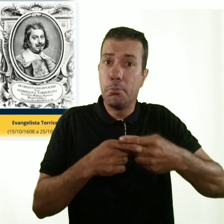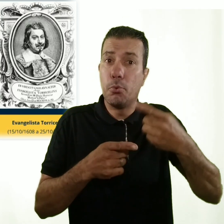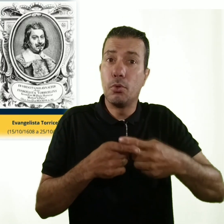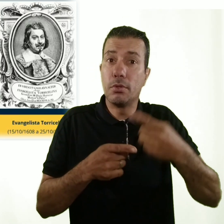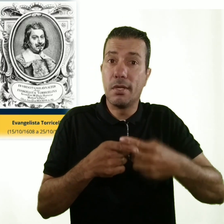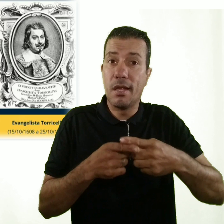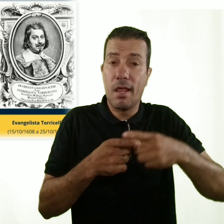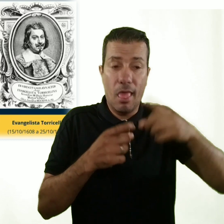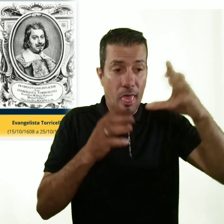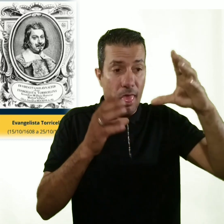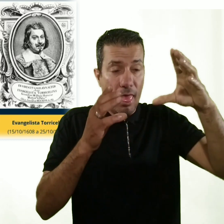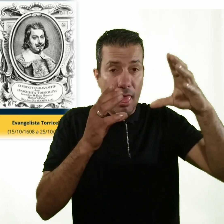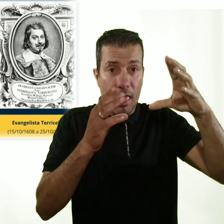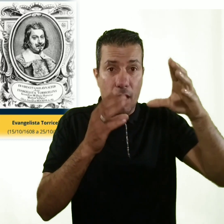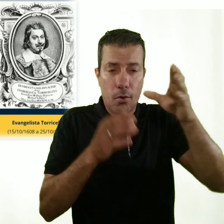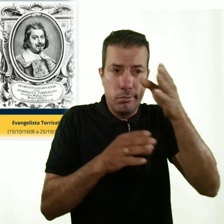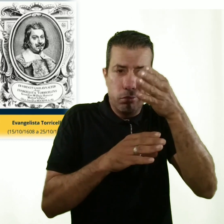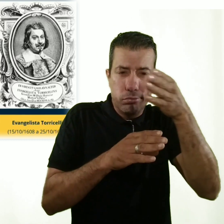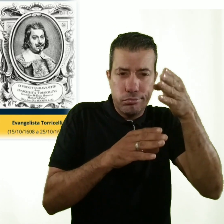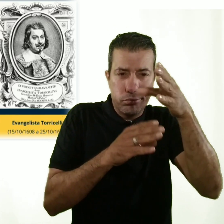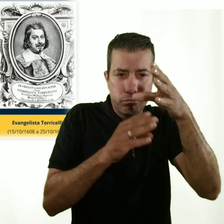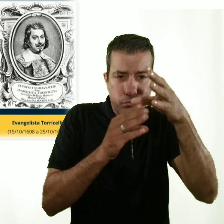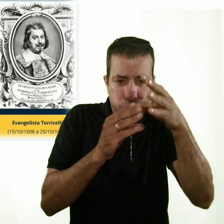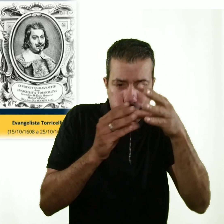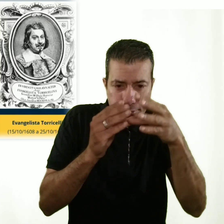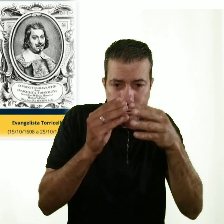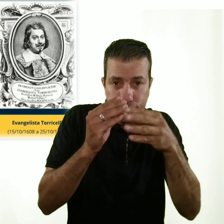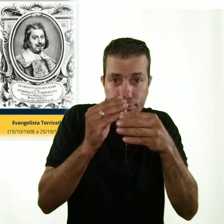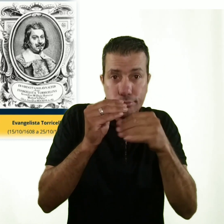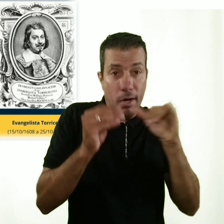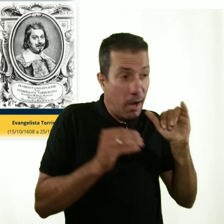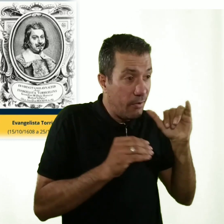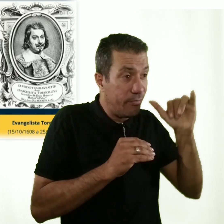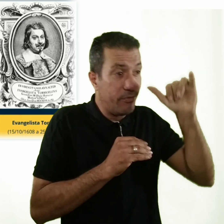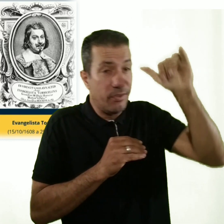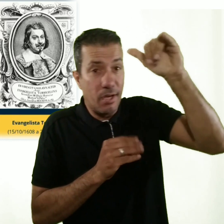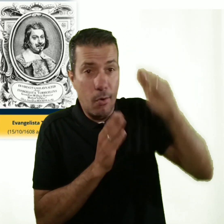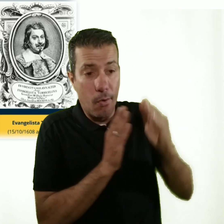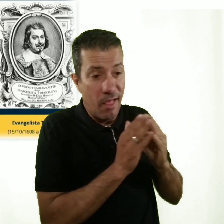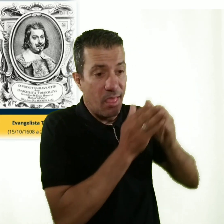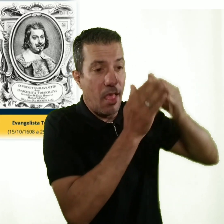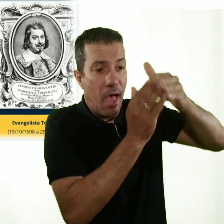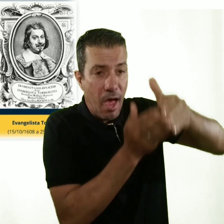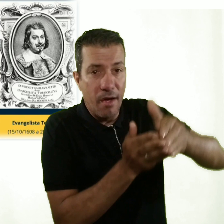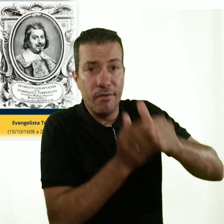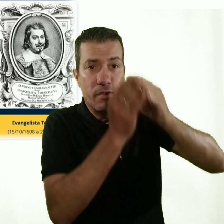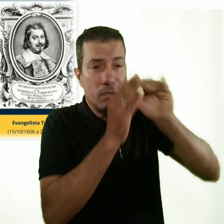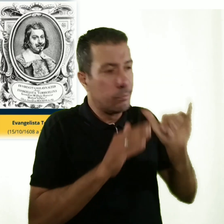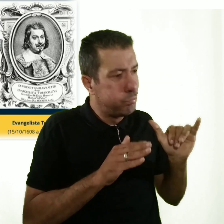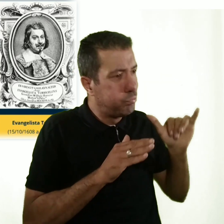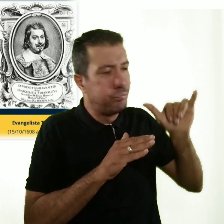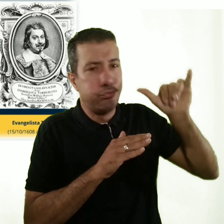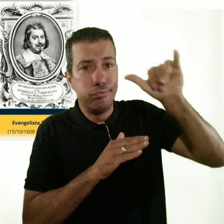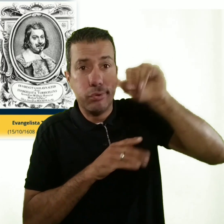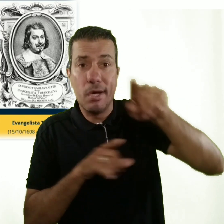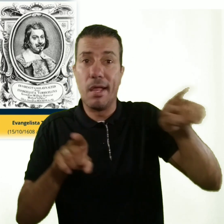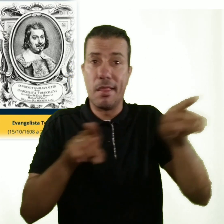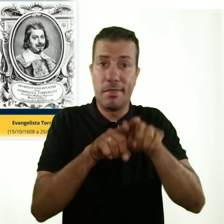vir tempestade. Todo avião, todo navio, todo porto, todo aeroporto tem um barômetro